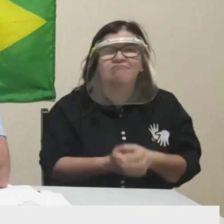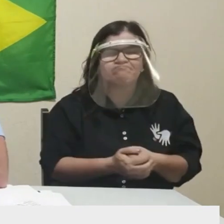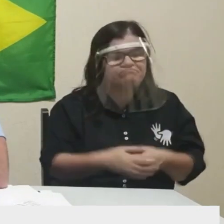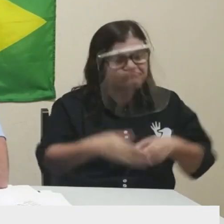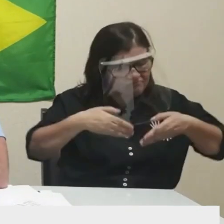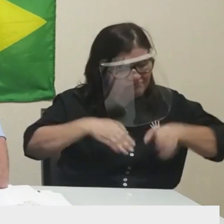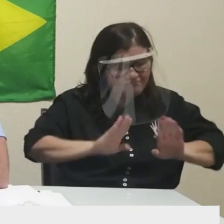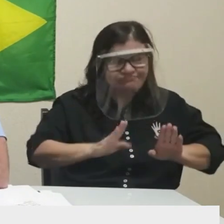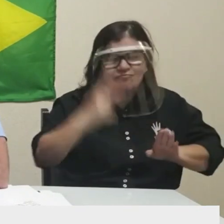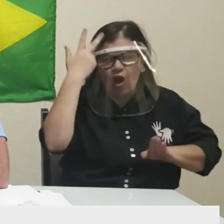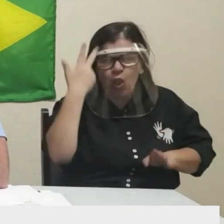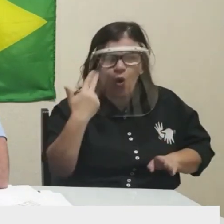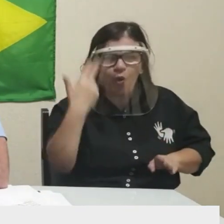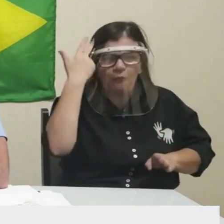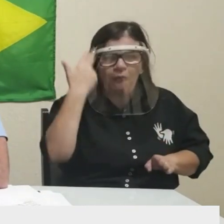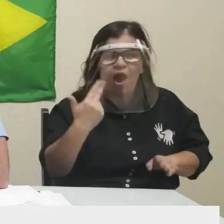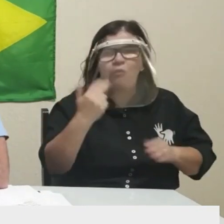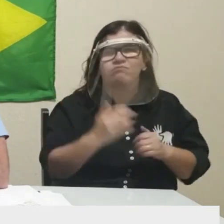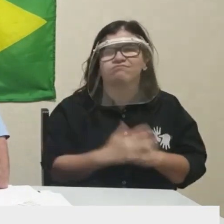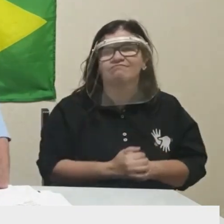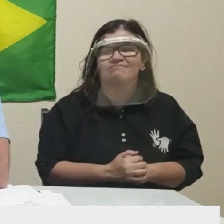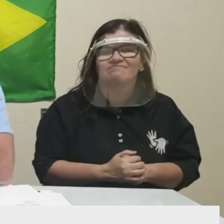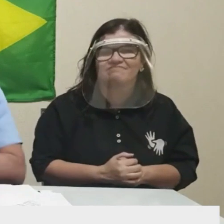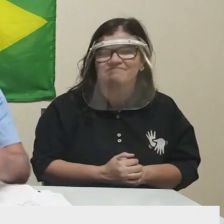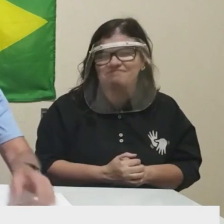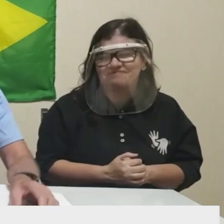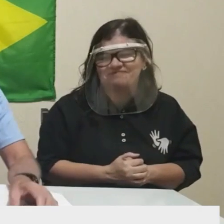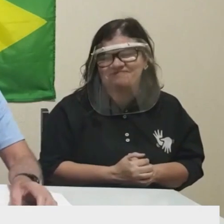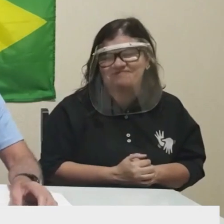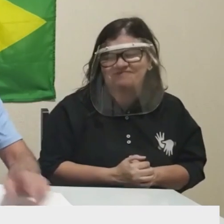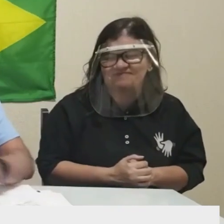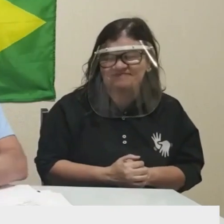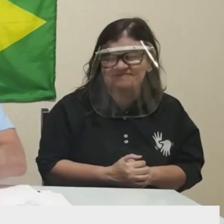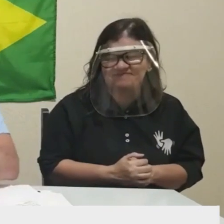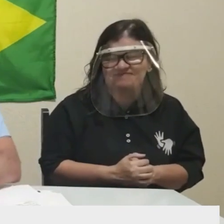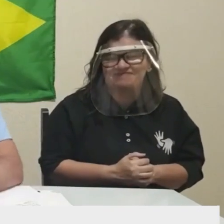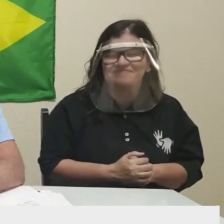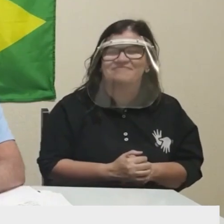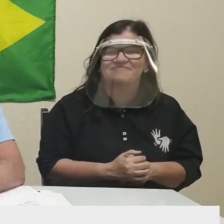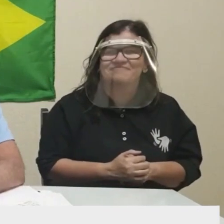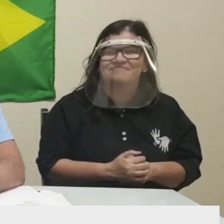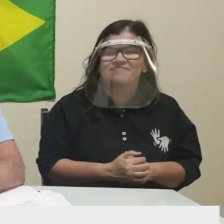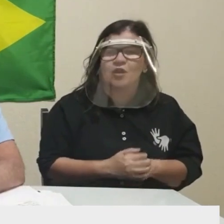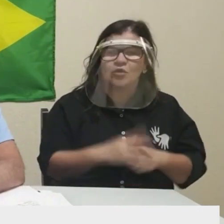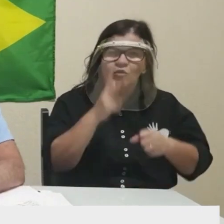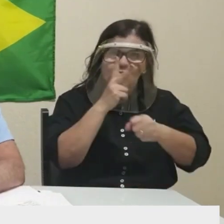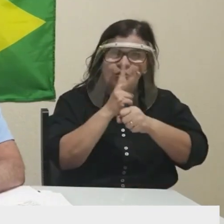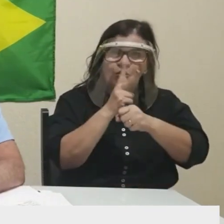normal, obviamente, né? E parteira. Vamos lá. Bem, estamos aqui no Vado Ribeira.